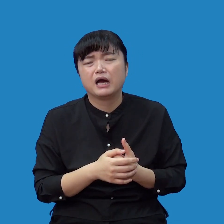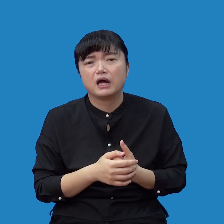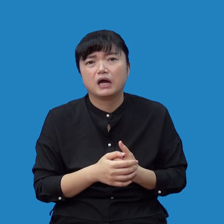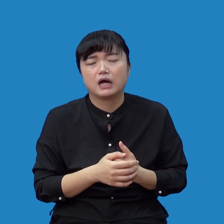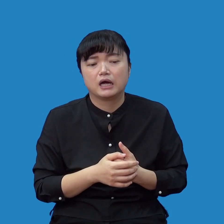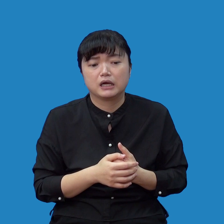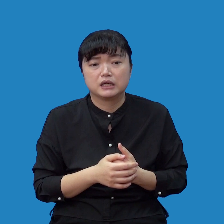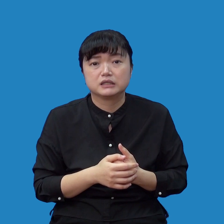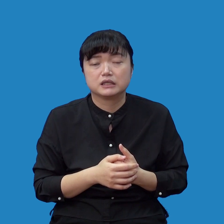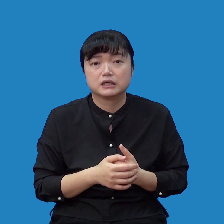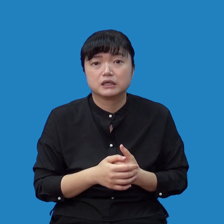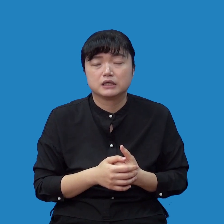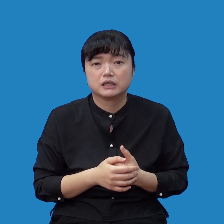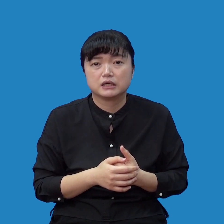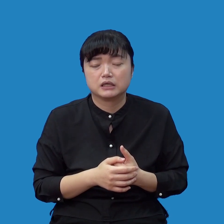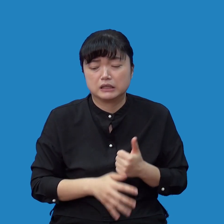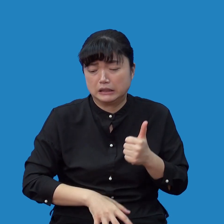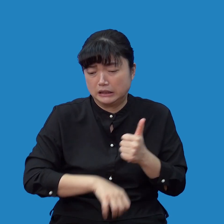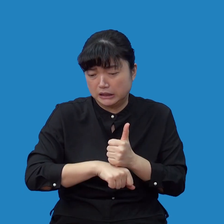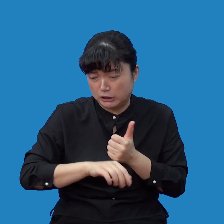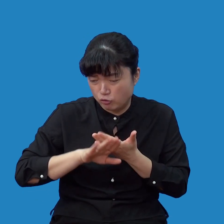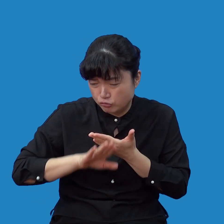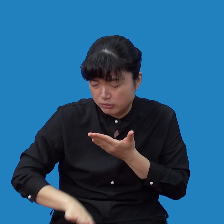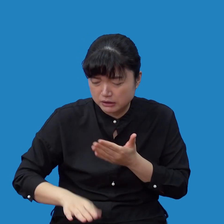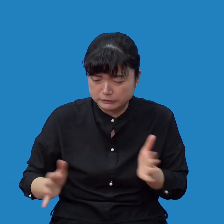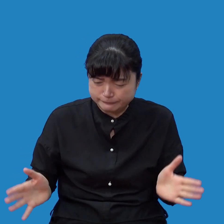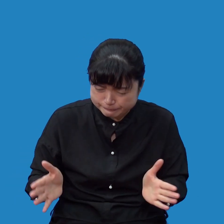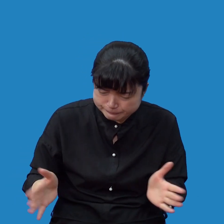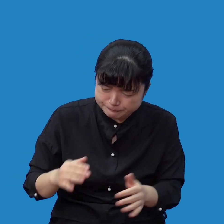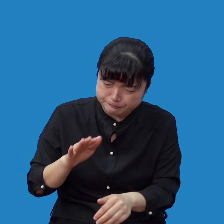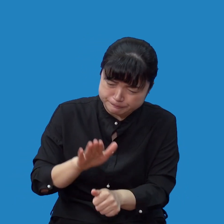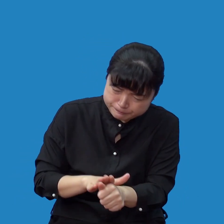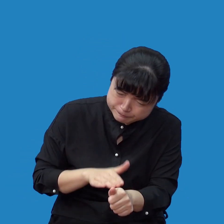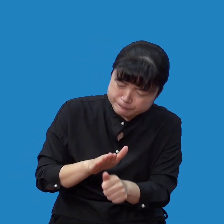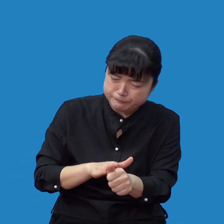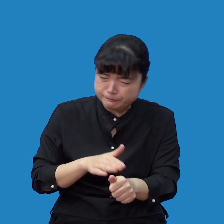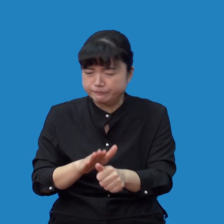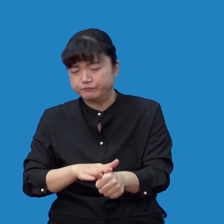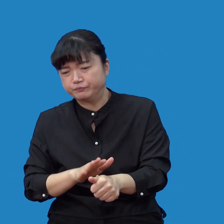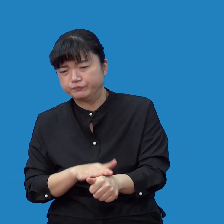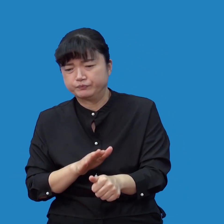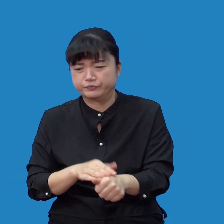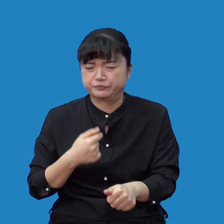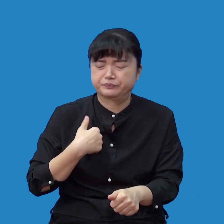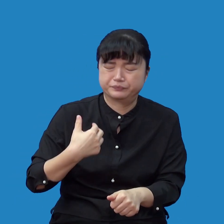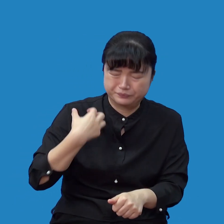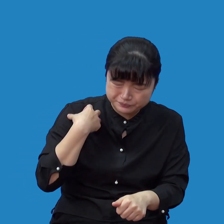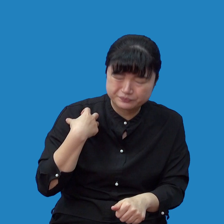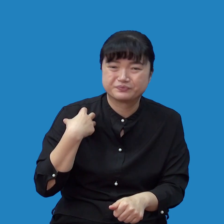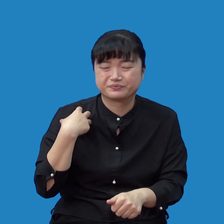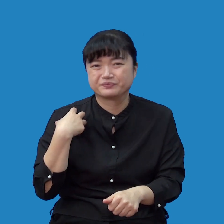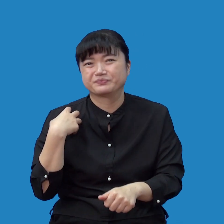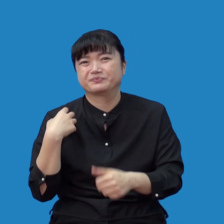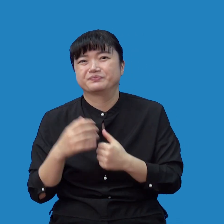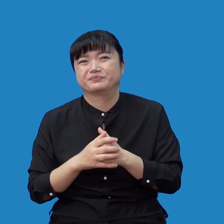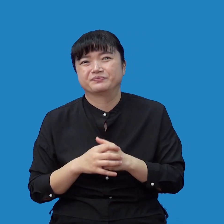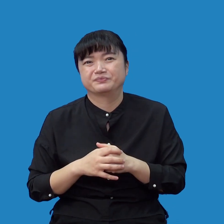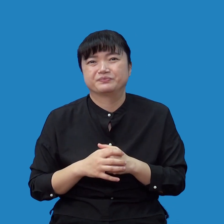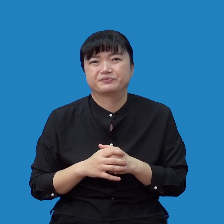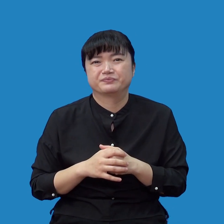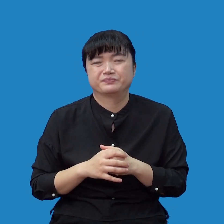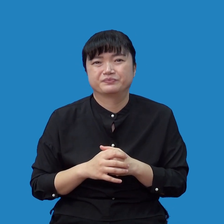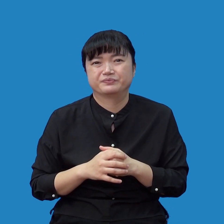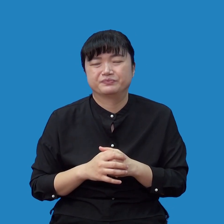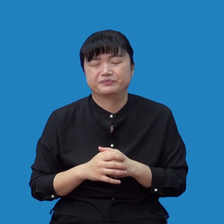상황에서 후배들 붙잡고 다독이고 수습하는 역할을 자기가 도맡아서 하고 있다고 합니다. 그러면서 언뜻